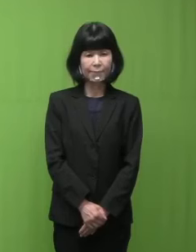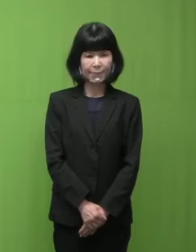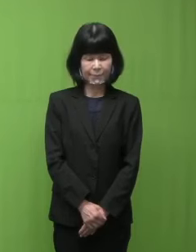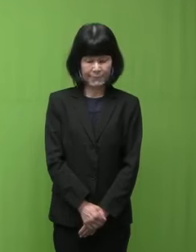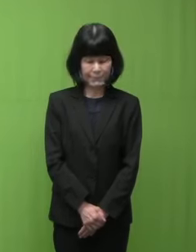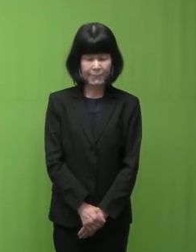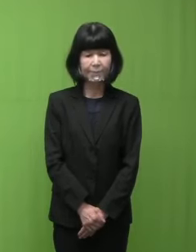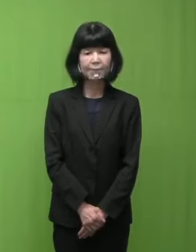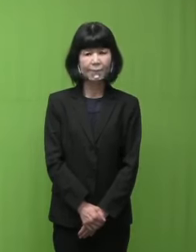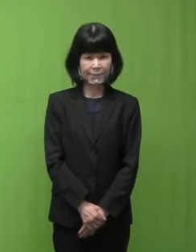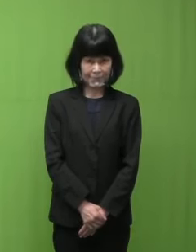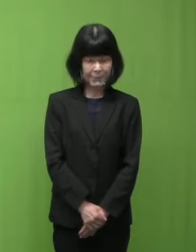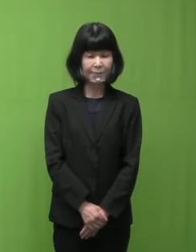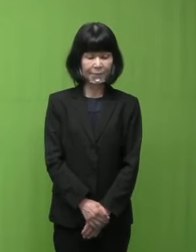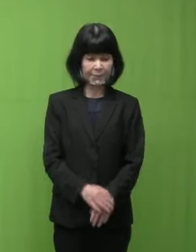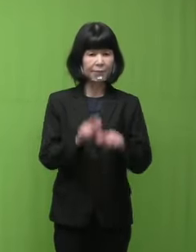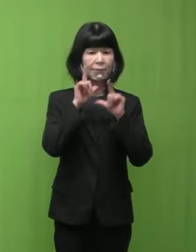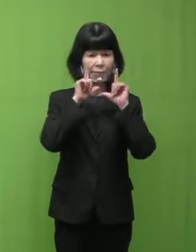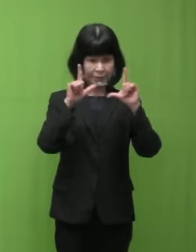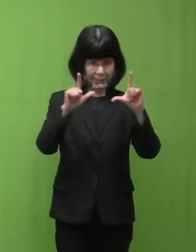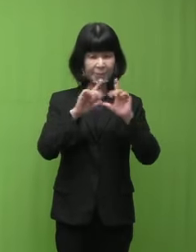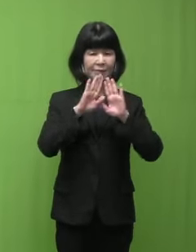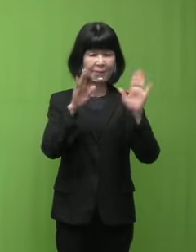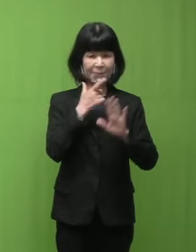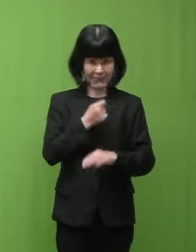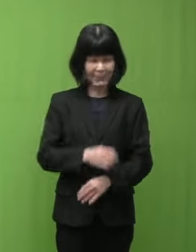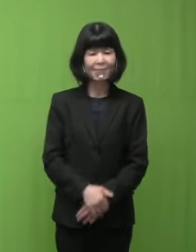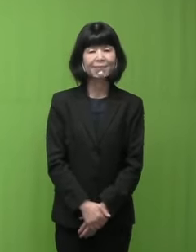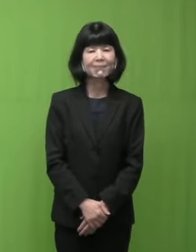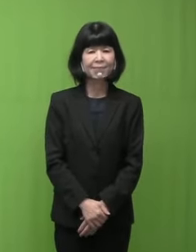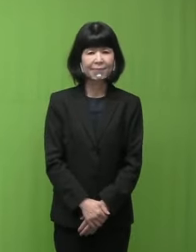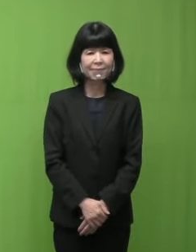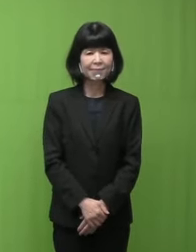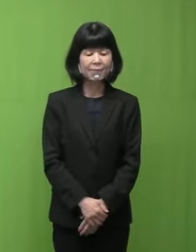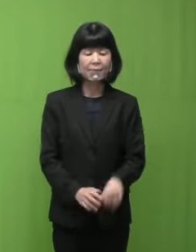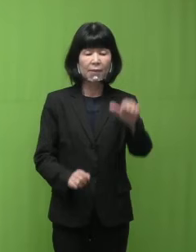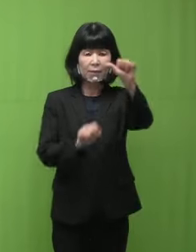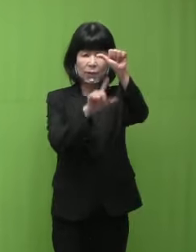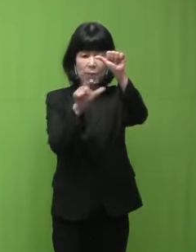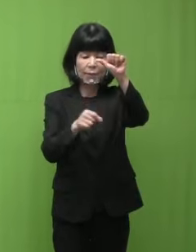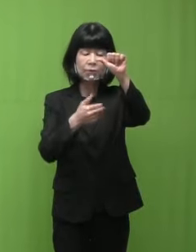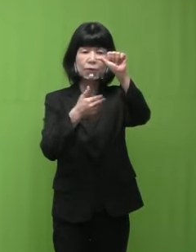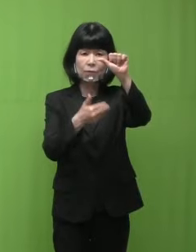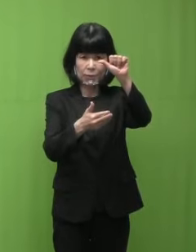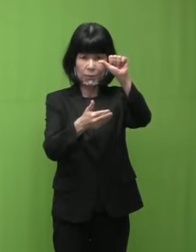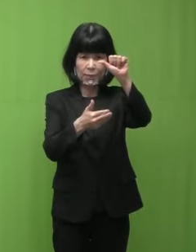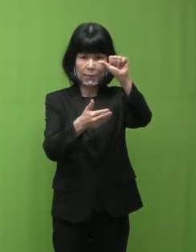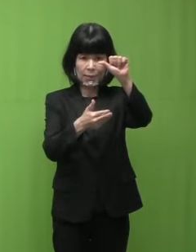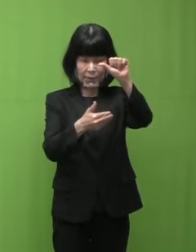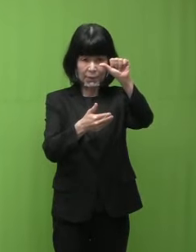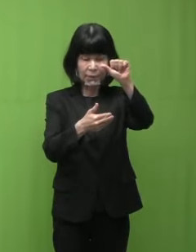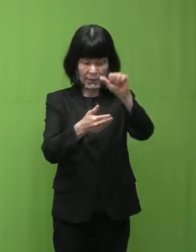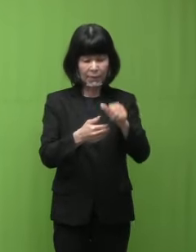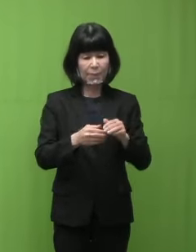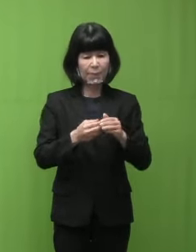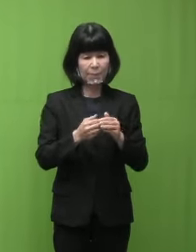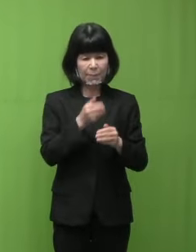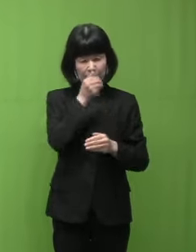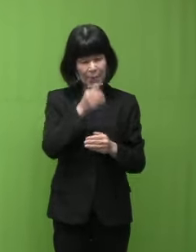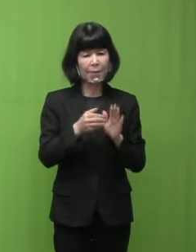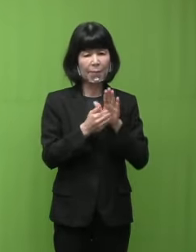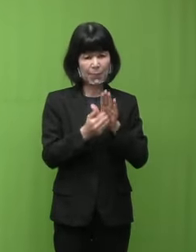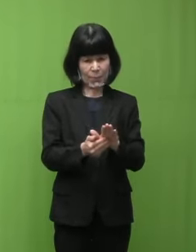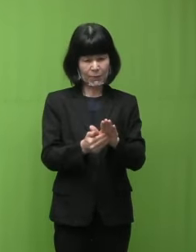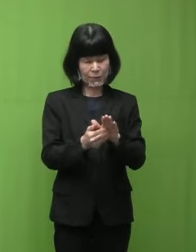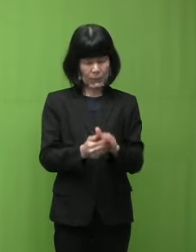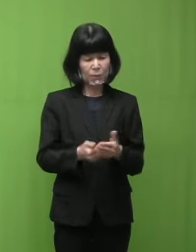それでは呼びかけをさせていただきたいと思います5月9日のですねマイ某所充填措置